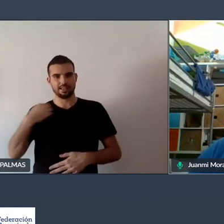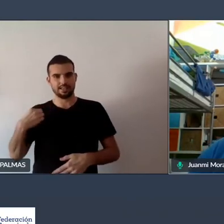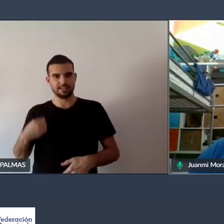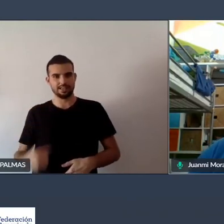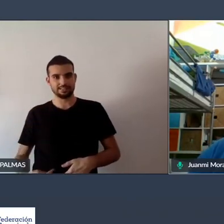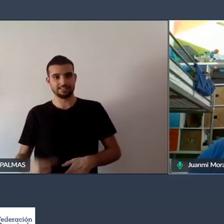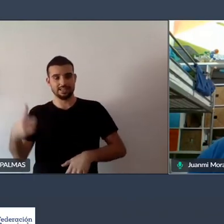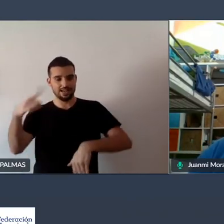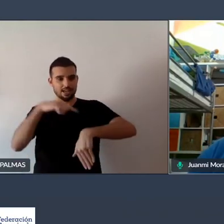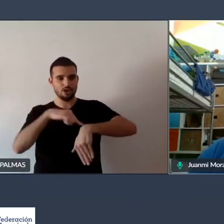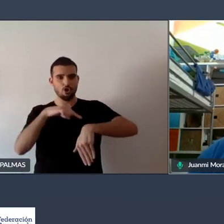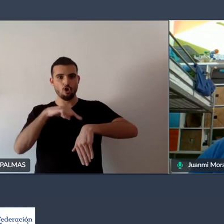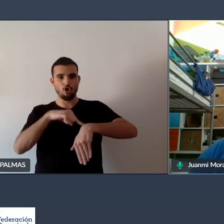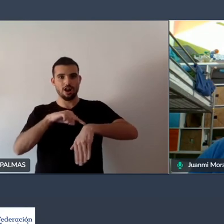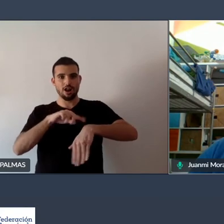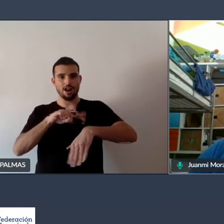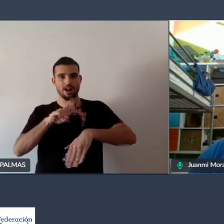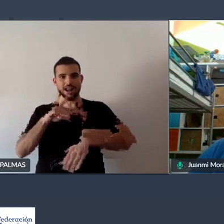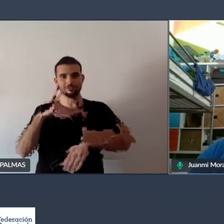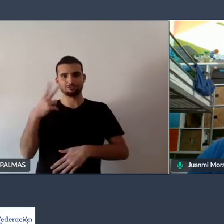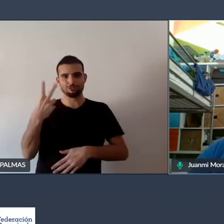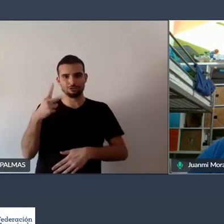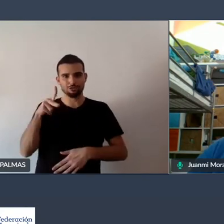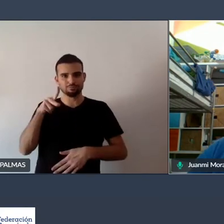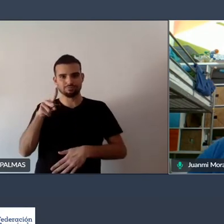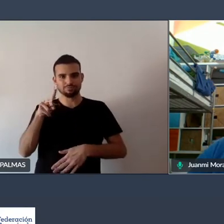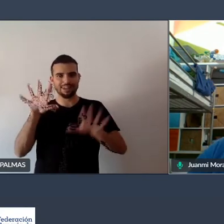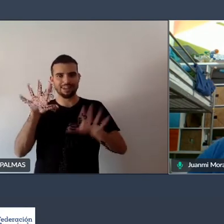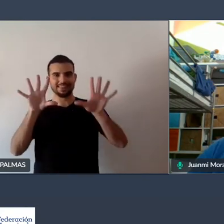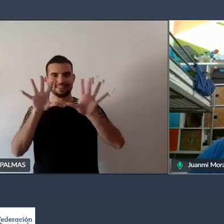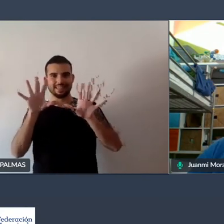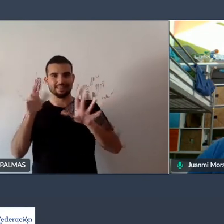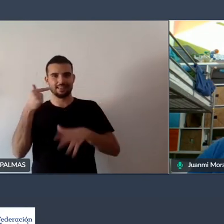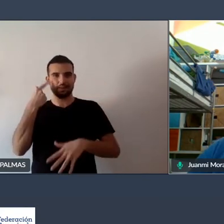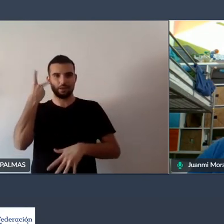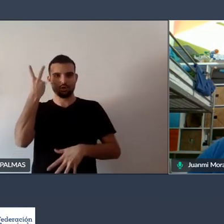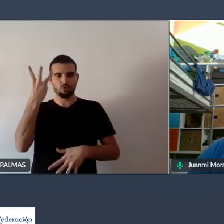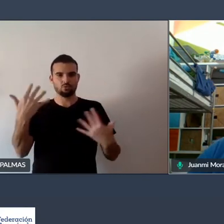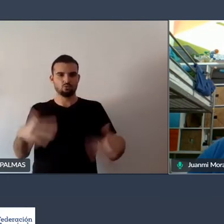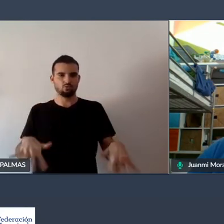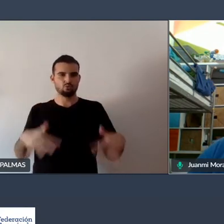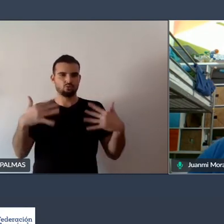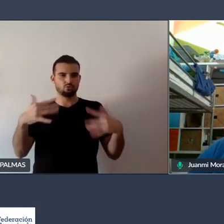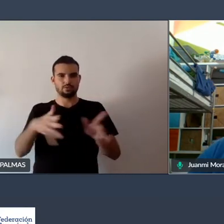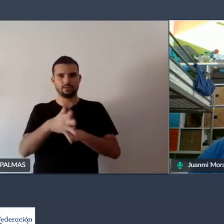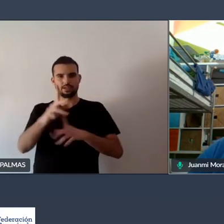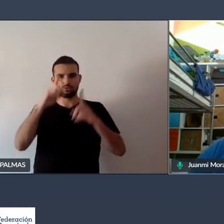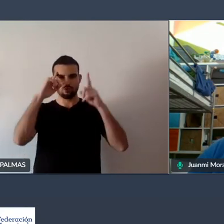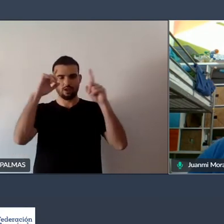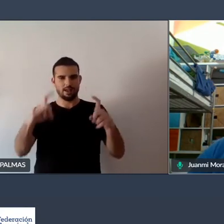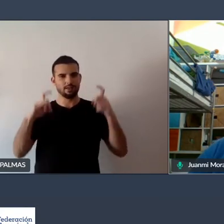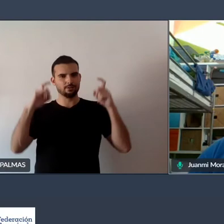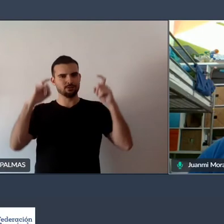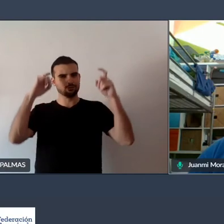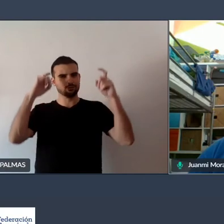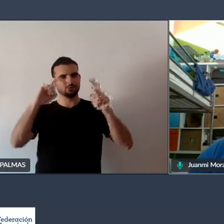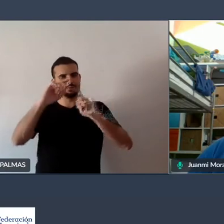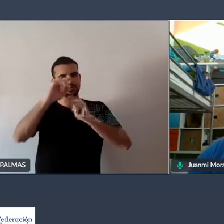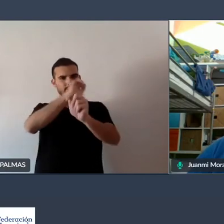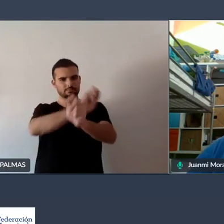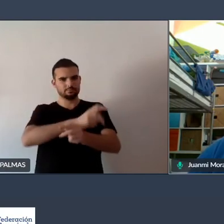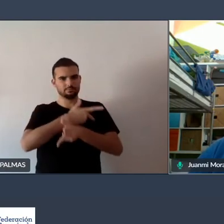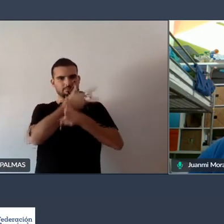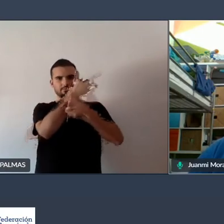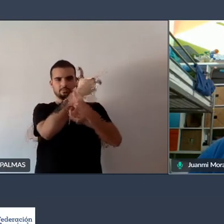las 2:10 de la mañana. Sí, la verdad que sí. El esfuerzo que has hecho por nosotros, pues de